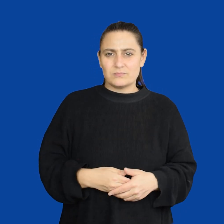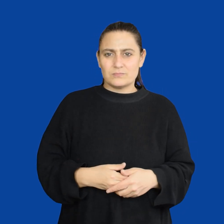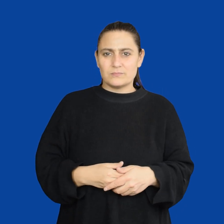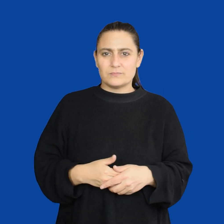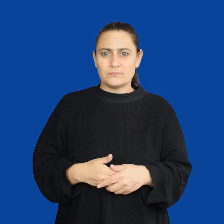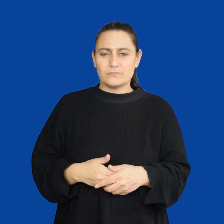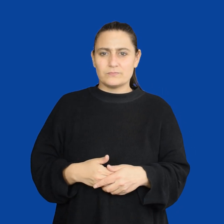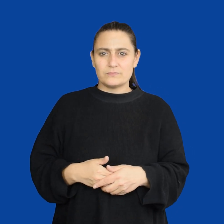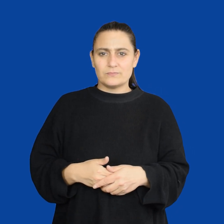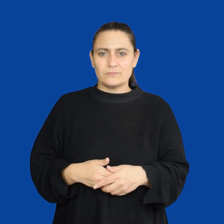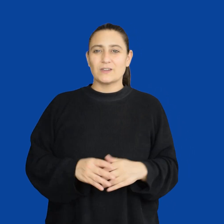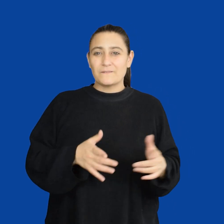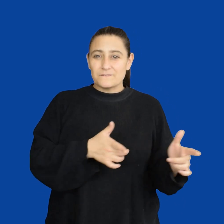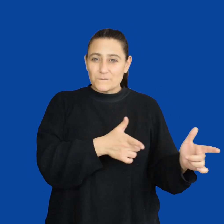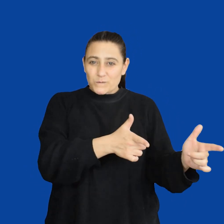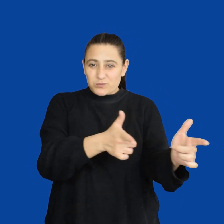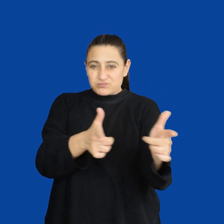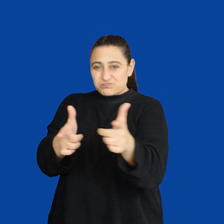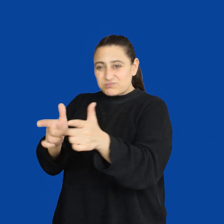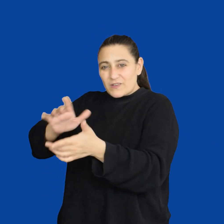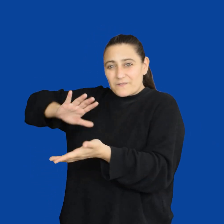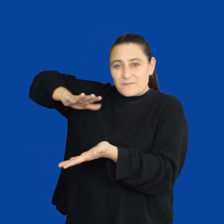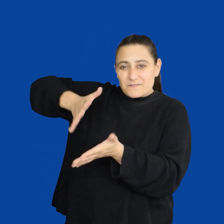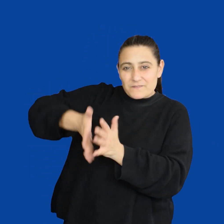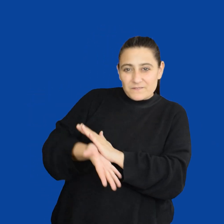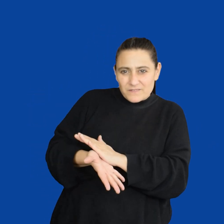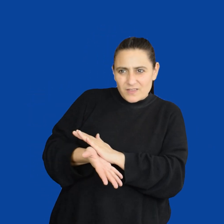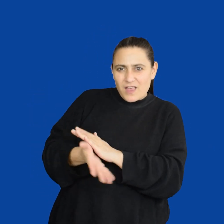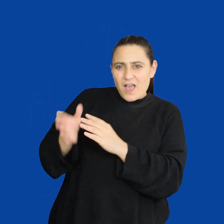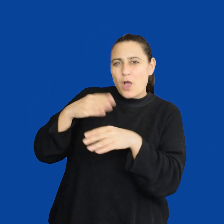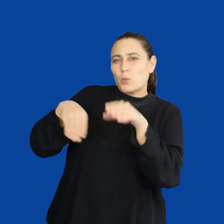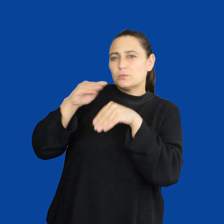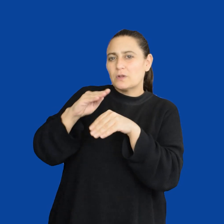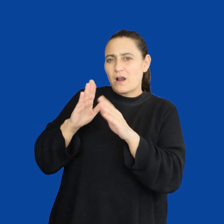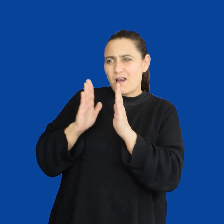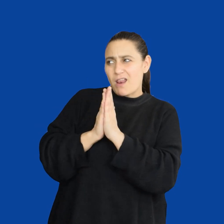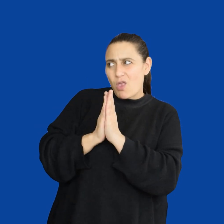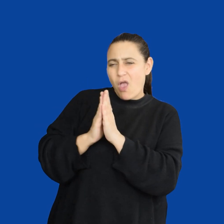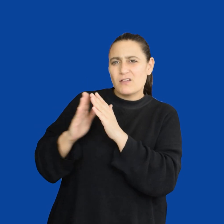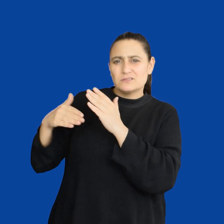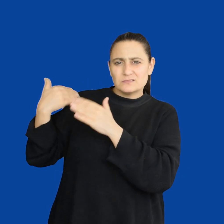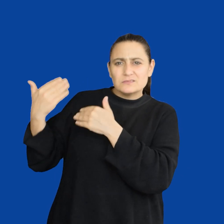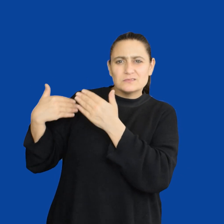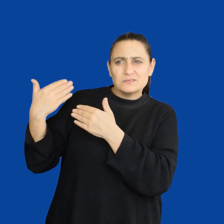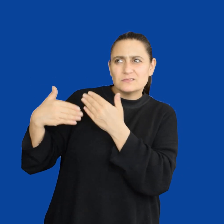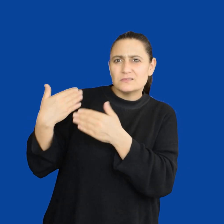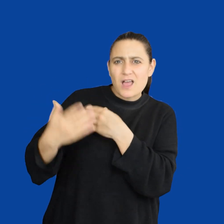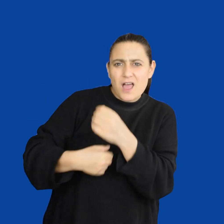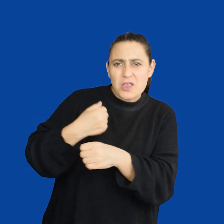las deportaciones. La deshumanización que se origina y se justifica con la religión se extiende por centenares